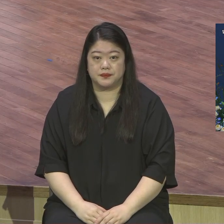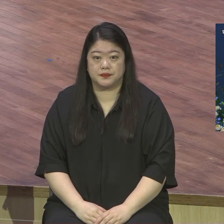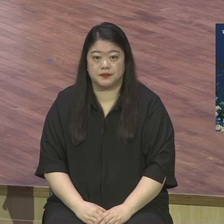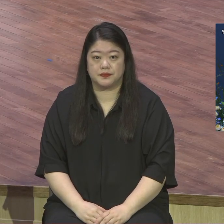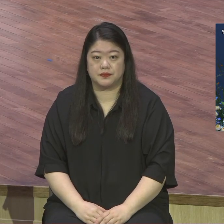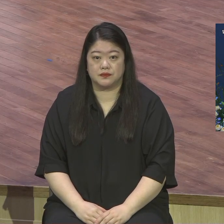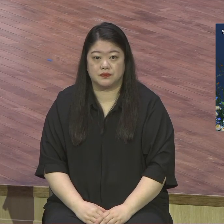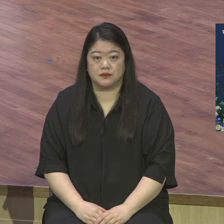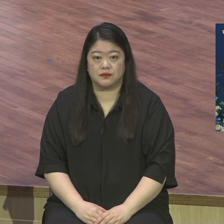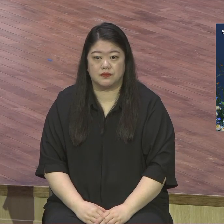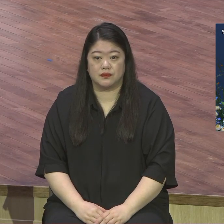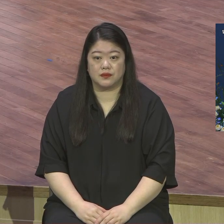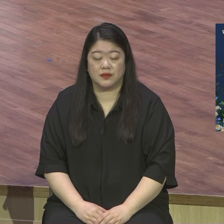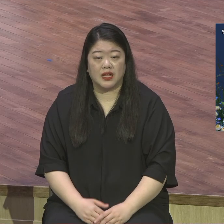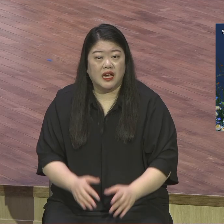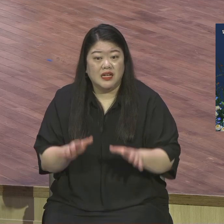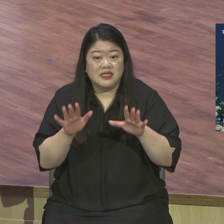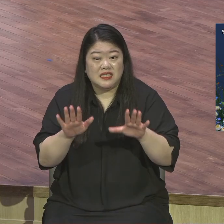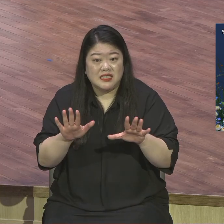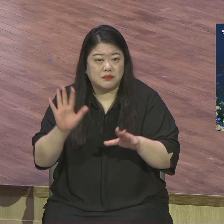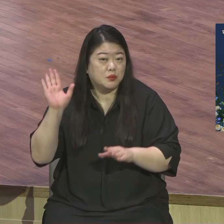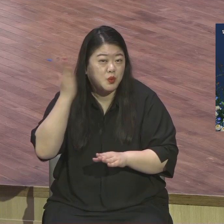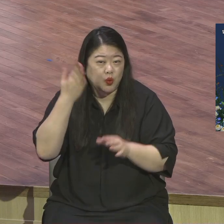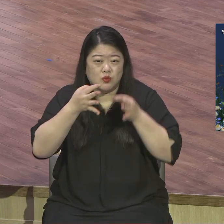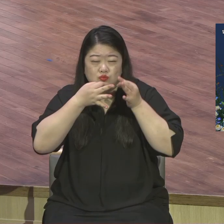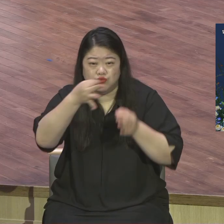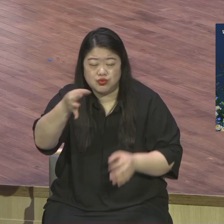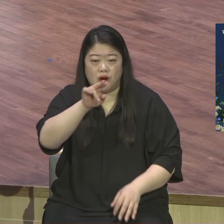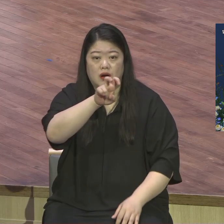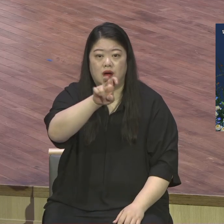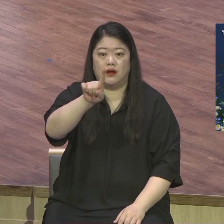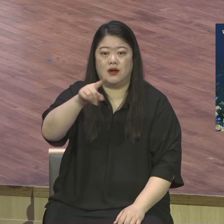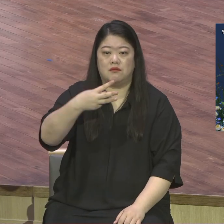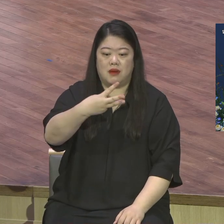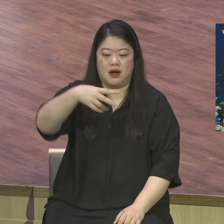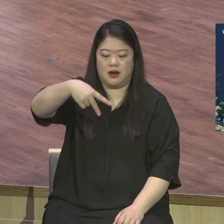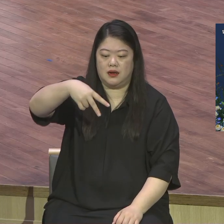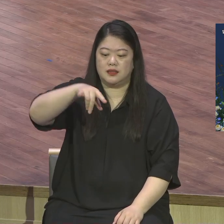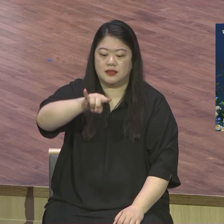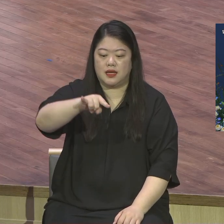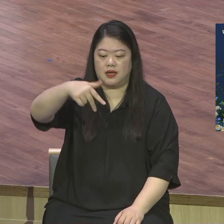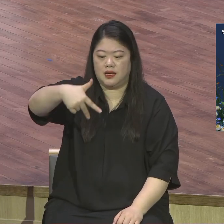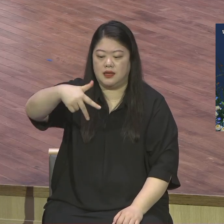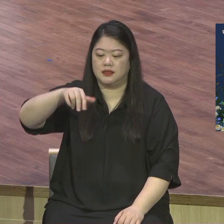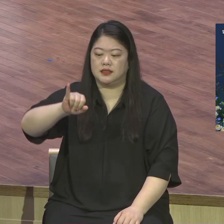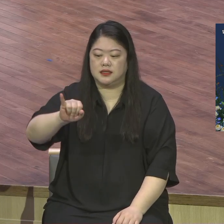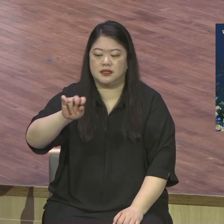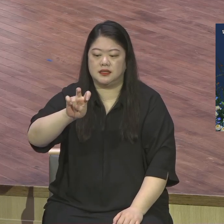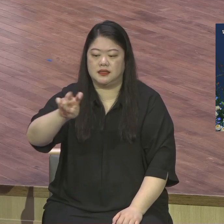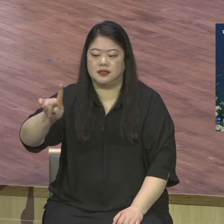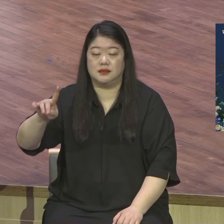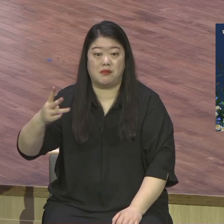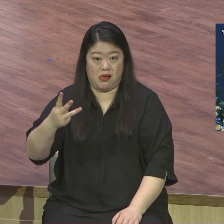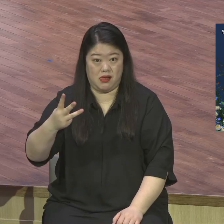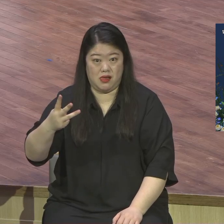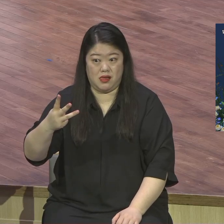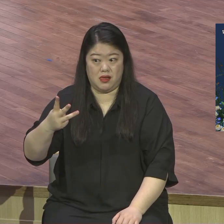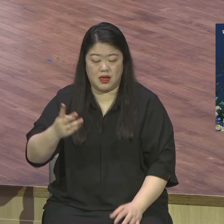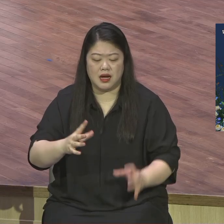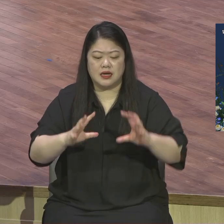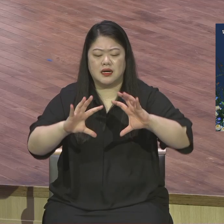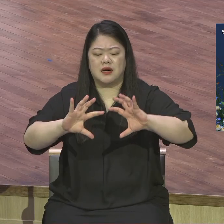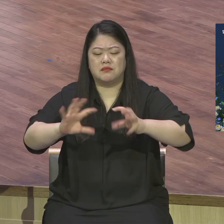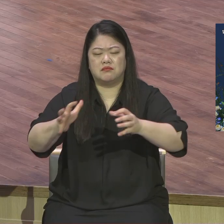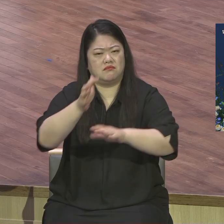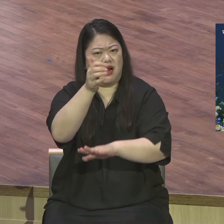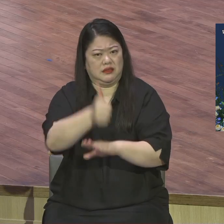말세의 지말이라 그러죠. 말세의 지말이라. 말세 중에 말세다. 신학적으로 이 말세는